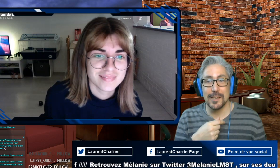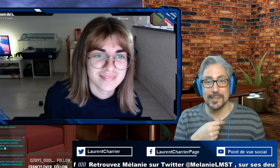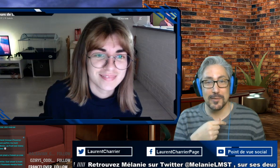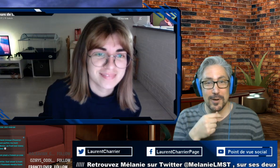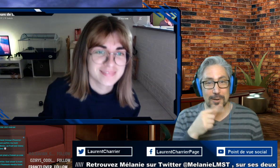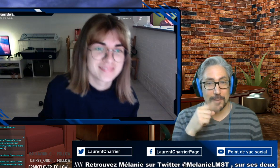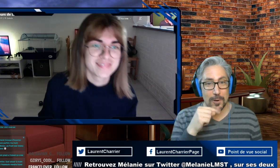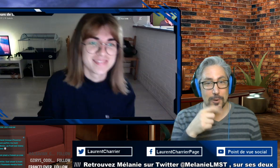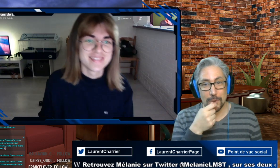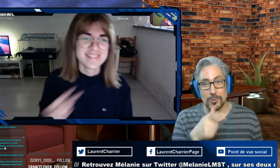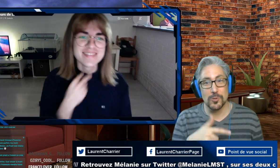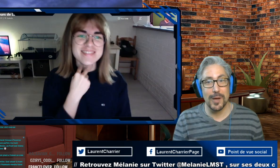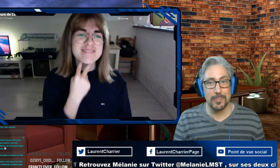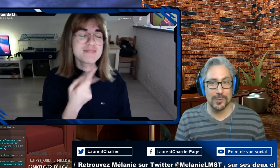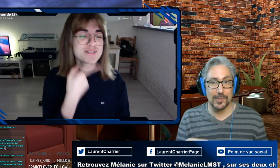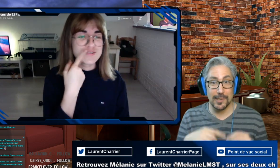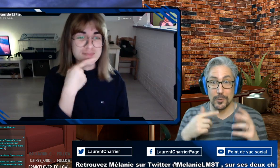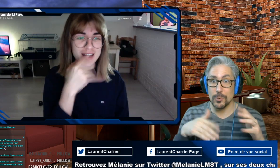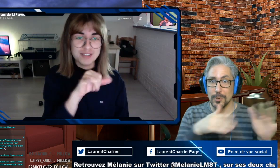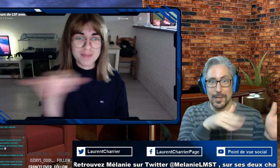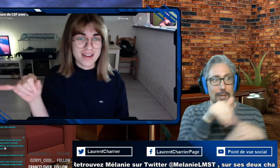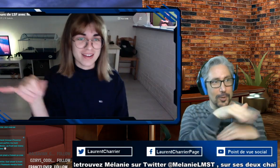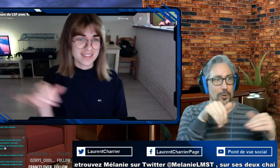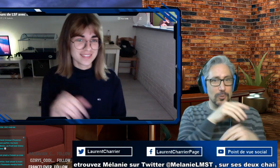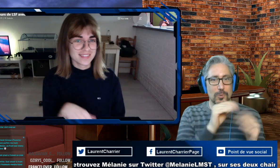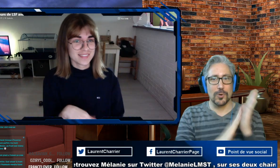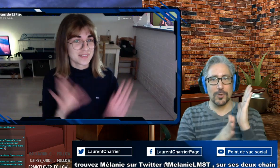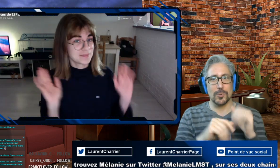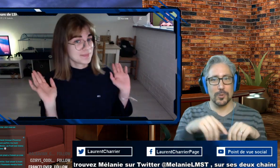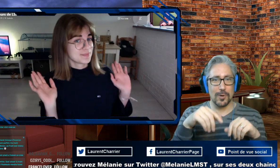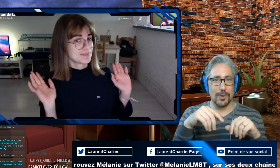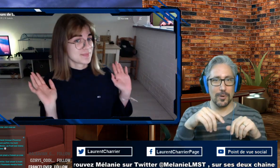d'entendre ta voix quand tu parles, parce que c'est vrai que